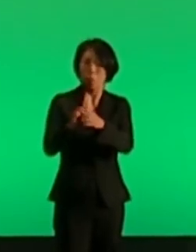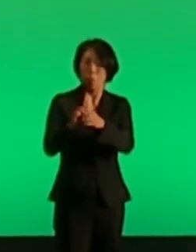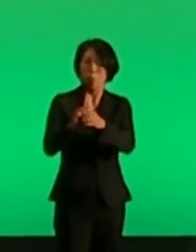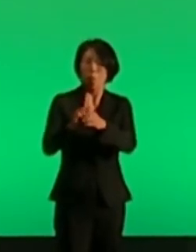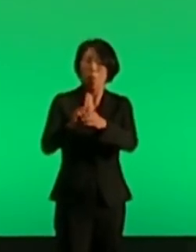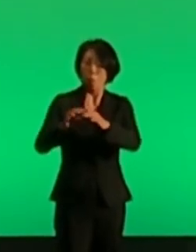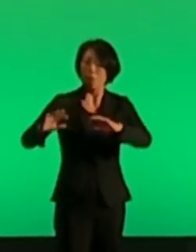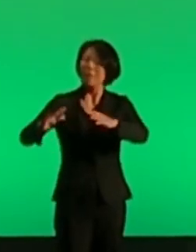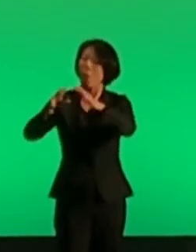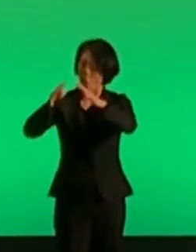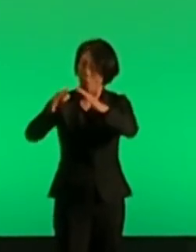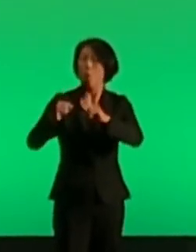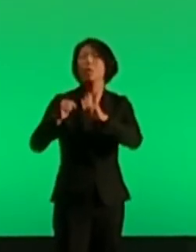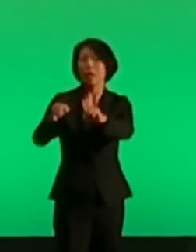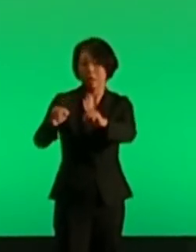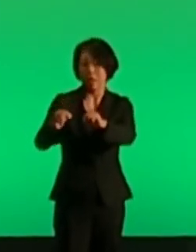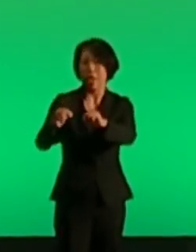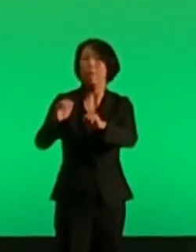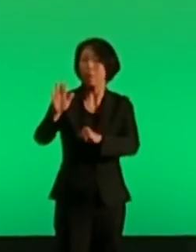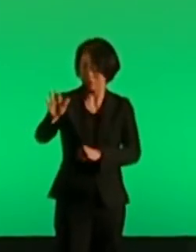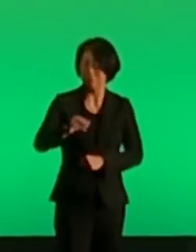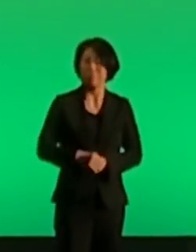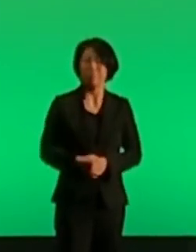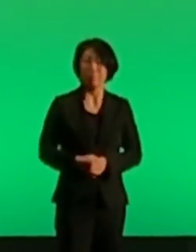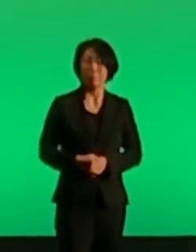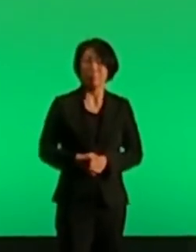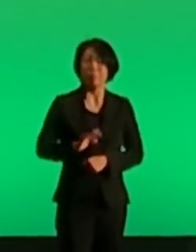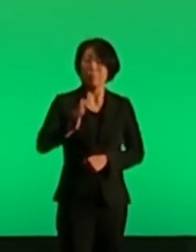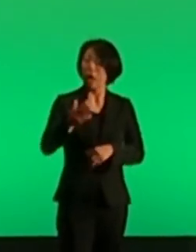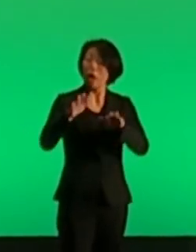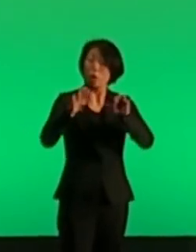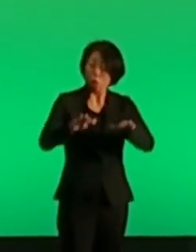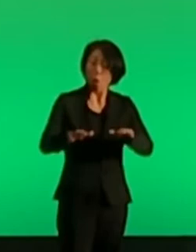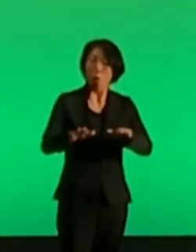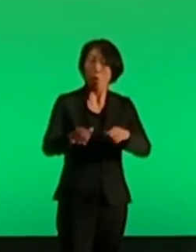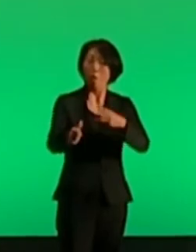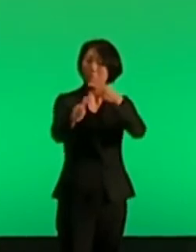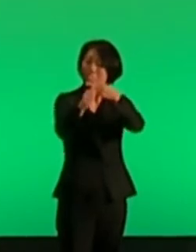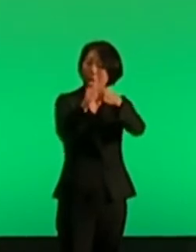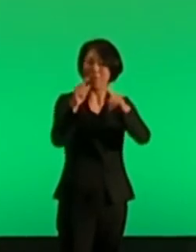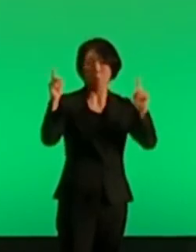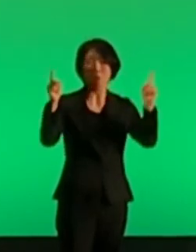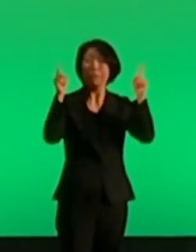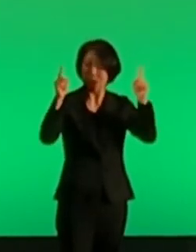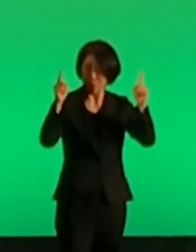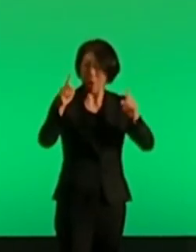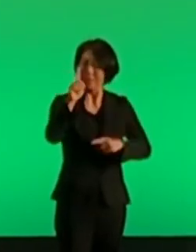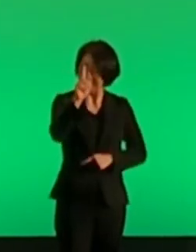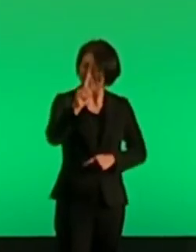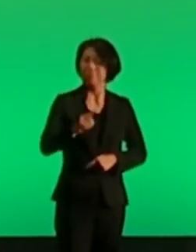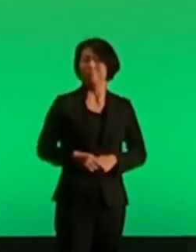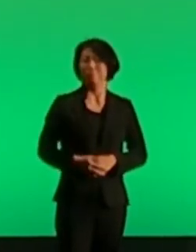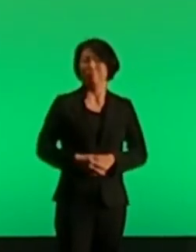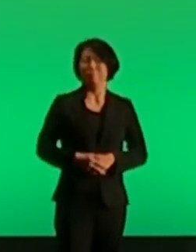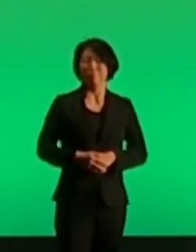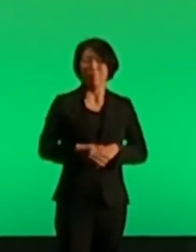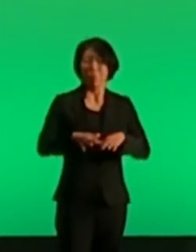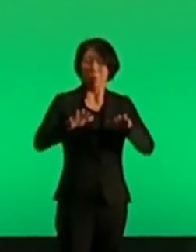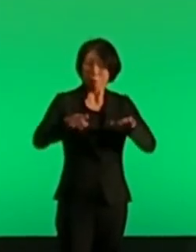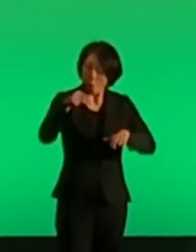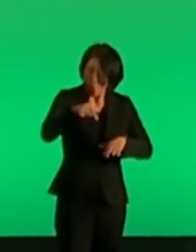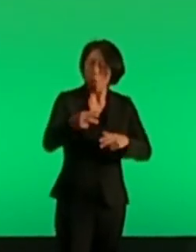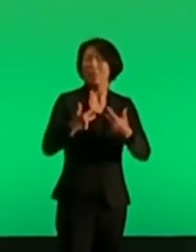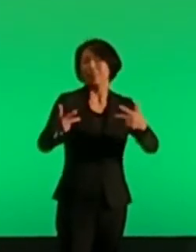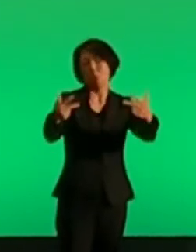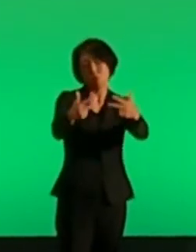議論を展開させていただいております。しかし今日のメインイベントは言うまでもありません。このシンポ